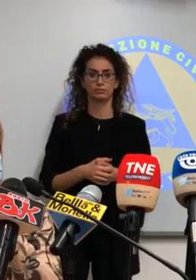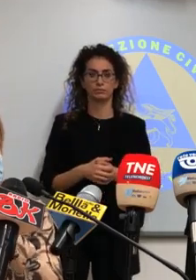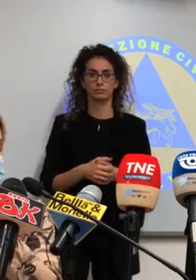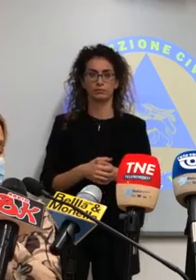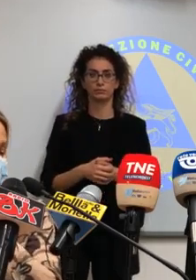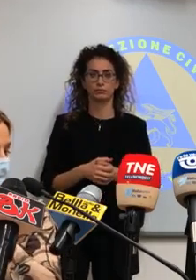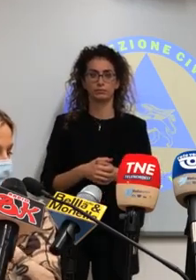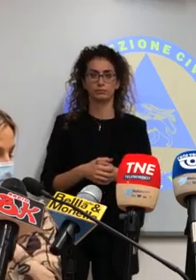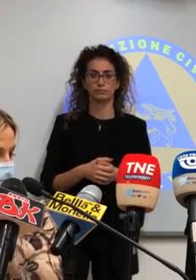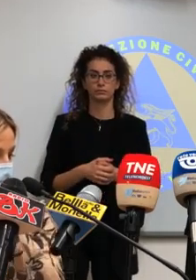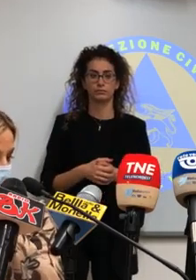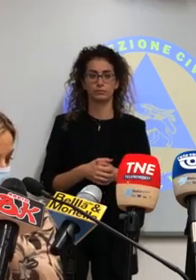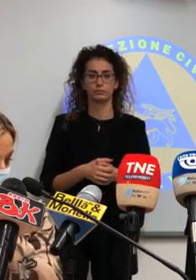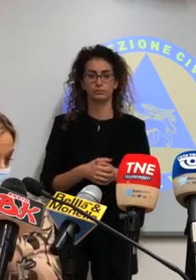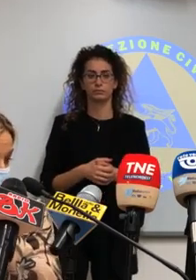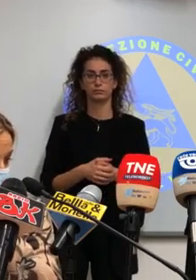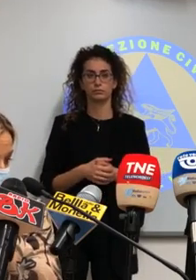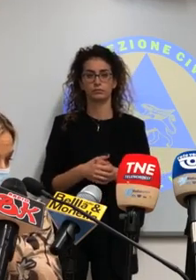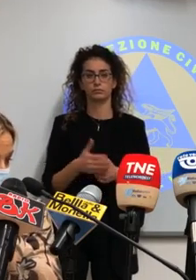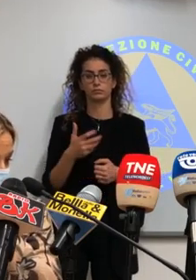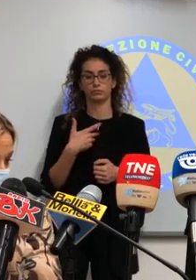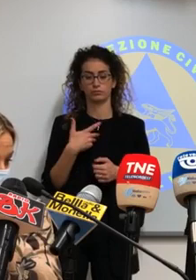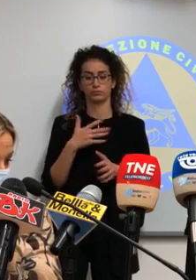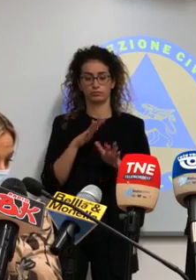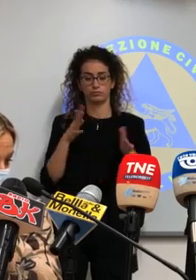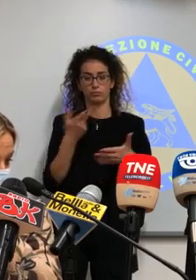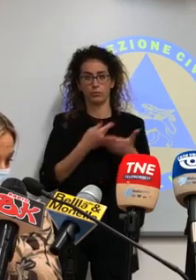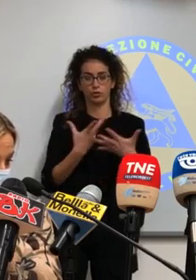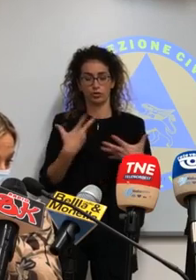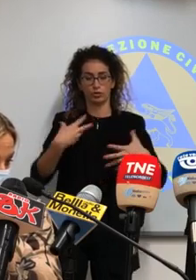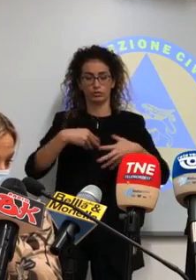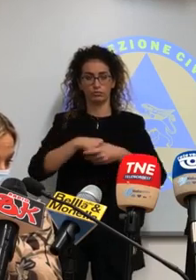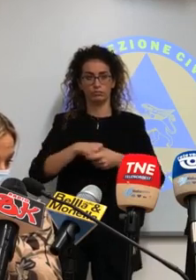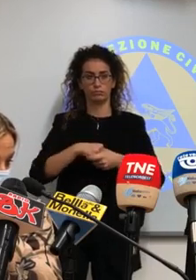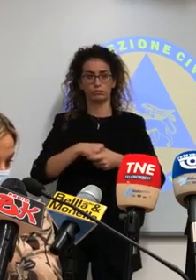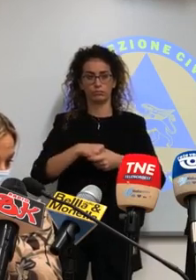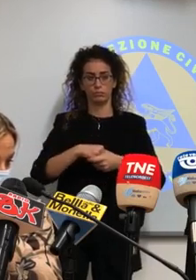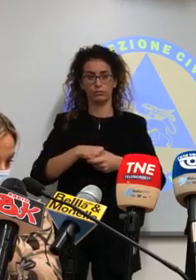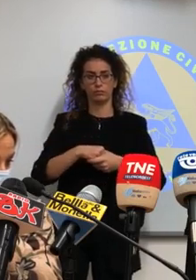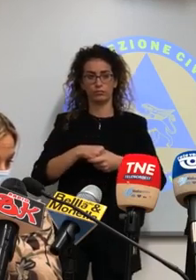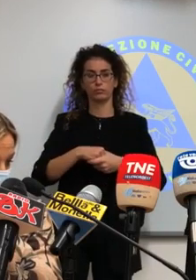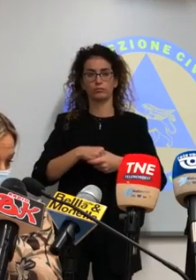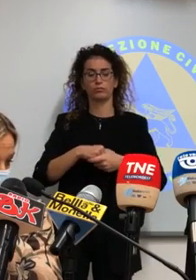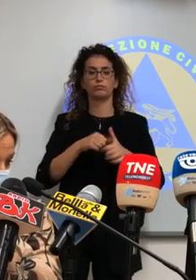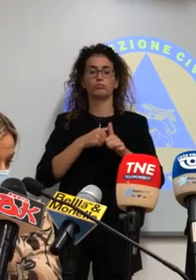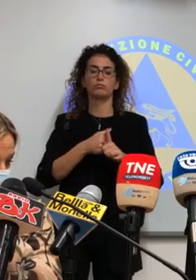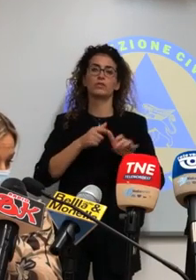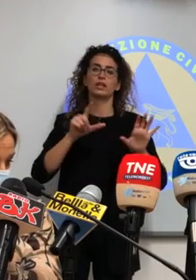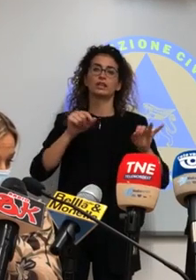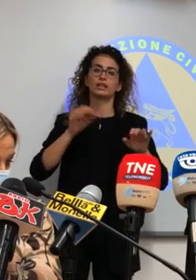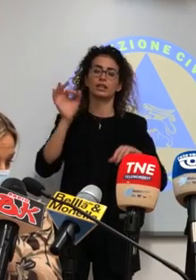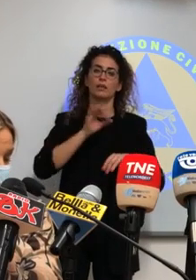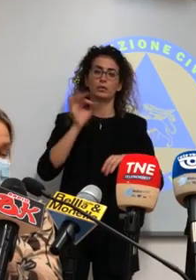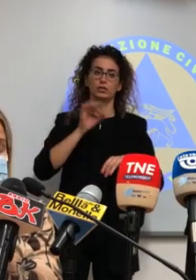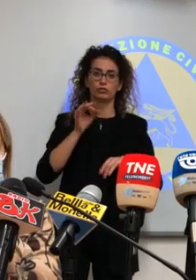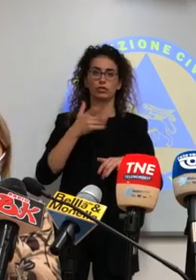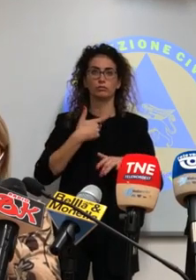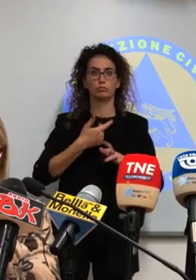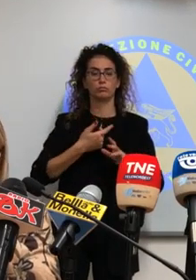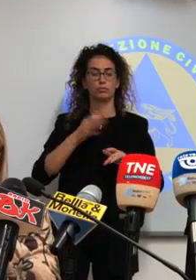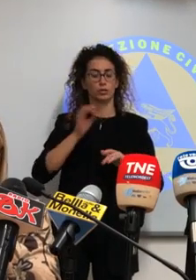che possono, insomma, che rientrano in questo ambito. Abbiamo un'adesione pari al 70%, quindi un'adesione molto